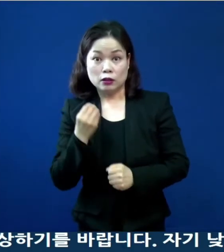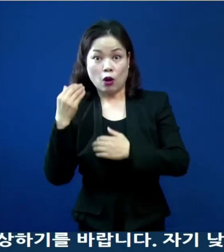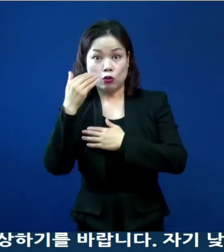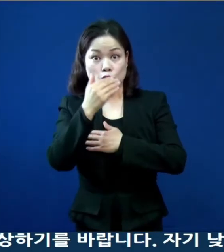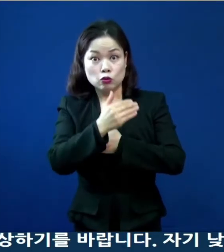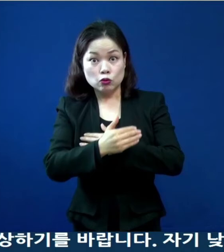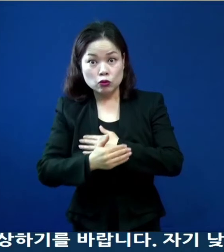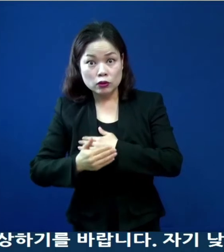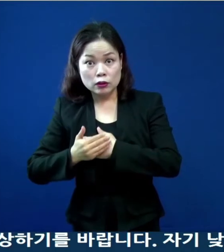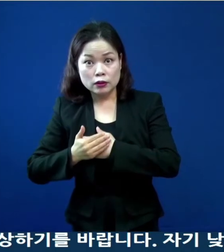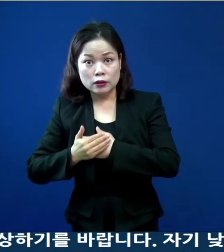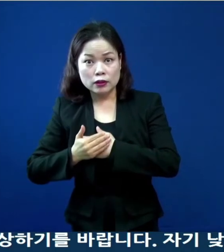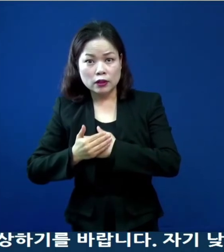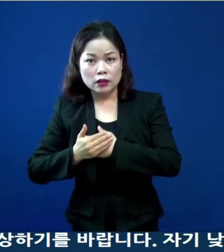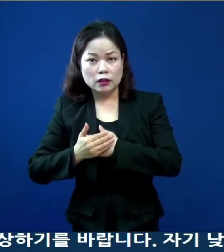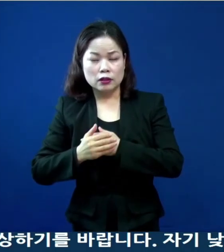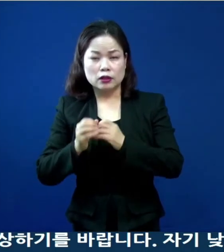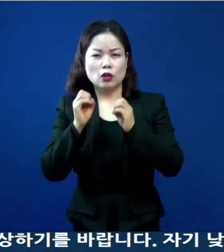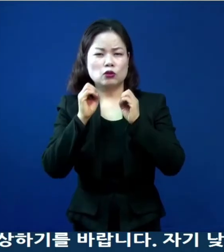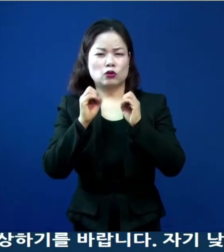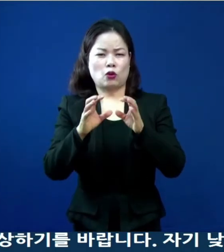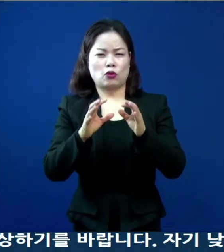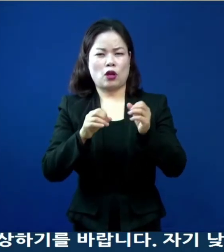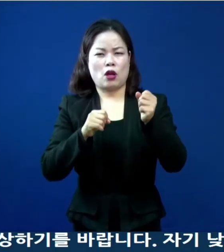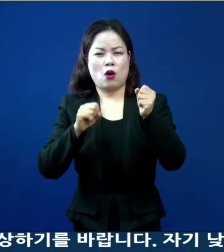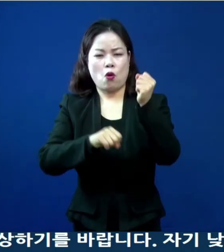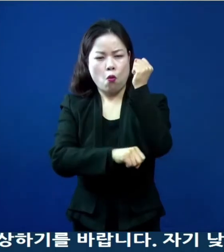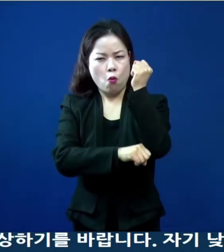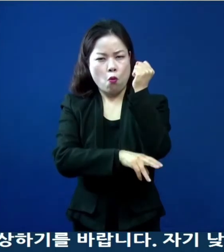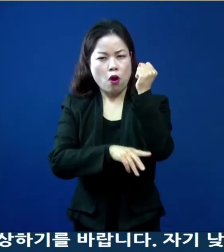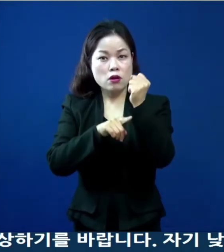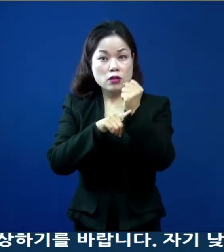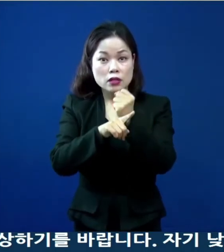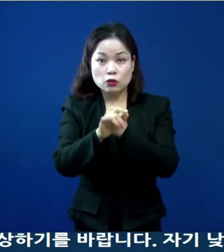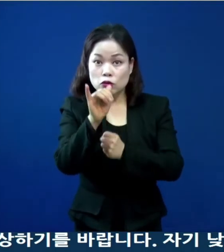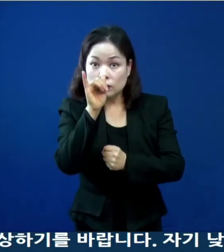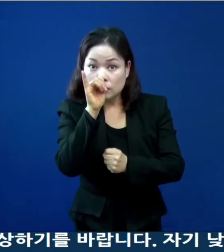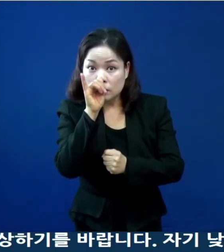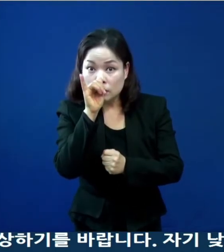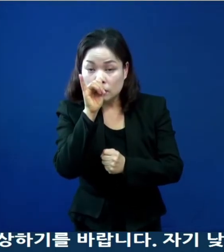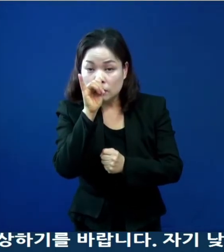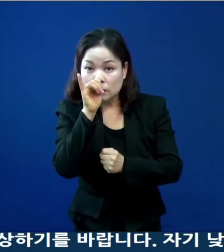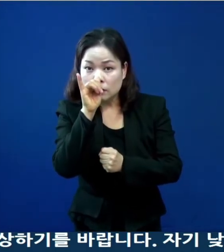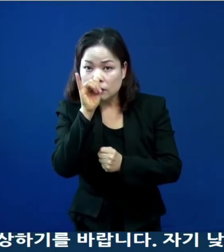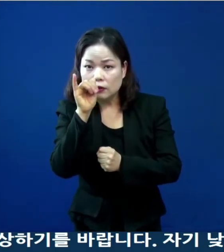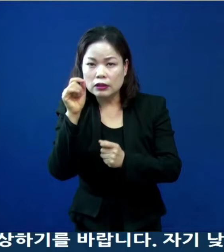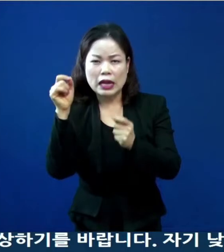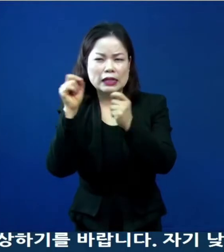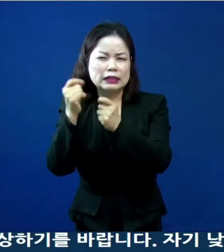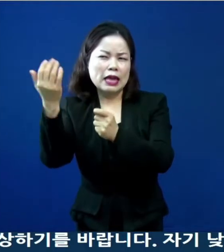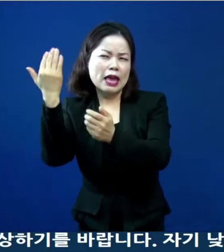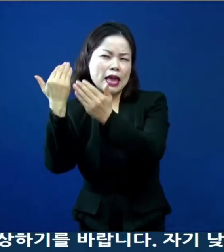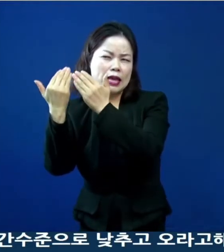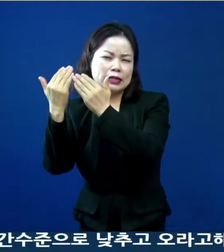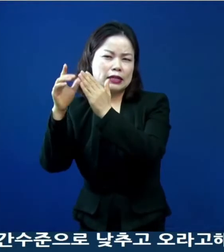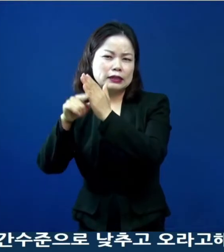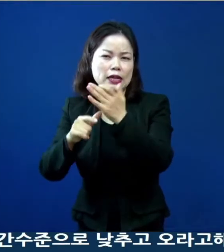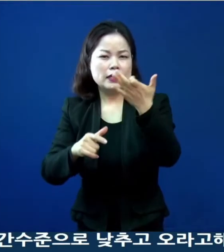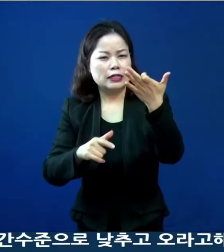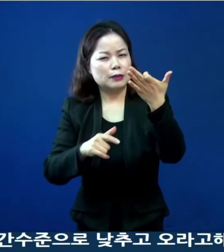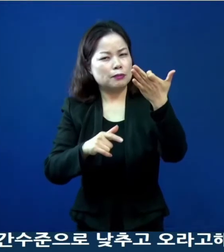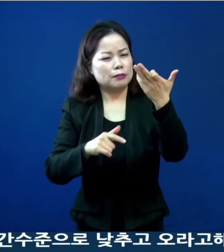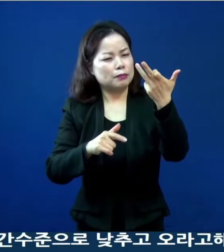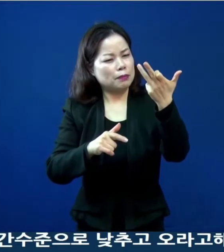성육신을 선교의 원리에도 적용할 수 있었습니다. 근대 선교라는 것이 18세기